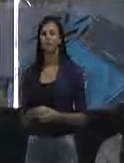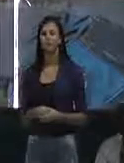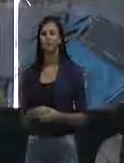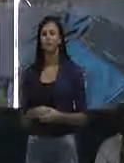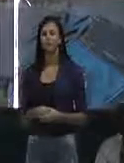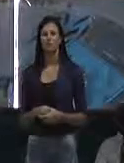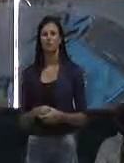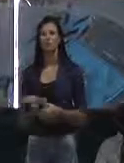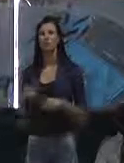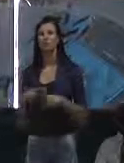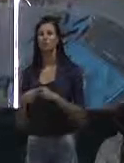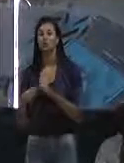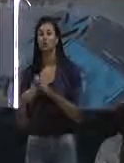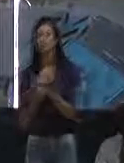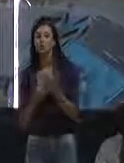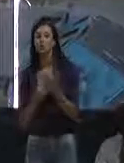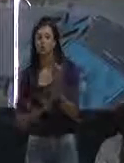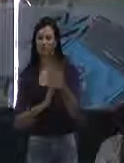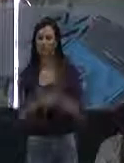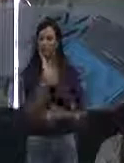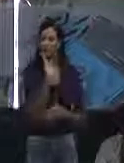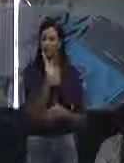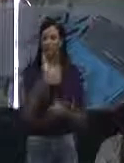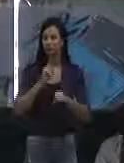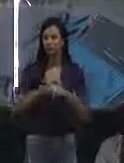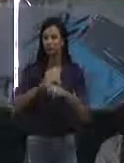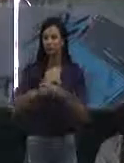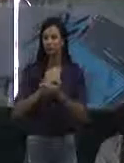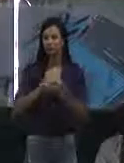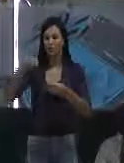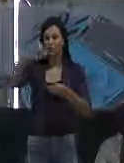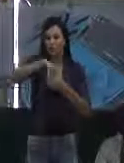Eleição tem que ganhar nas urnas.